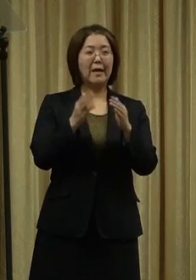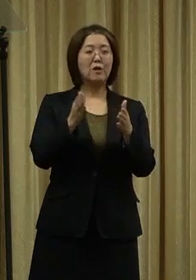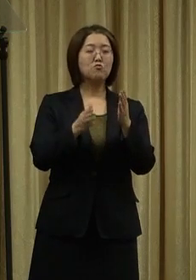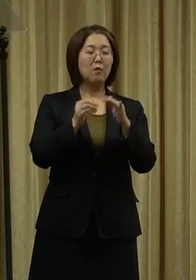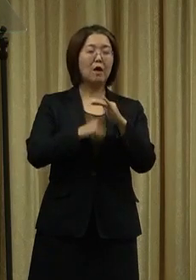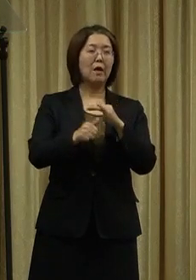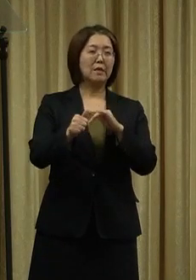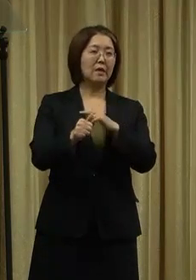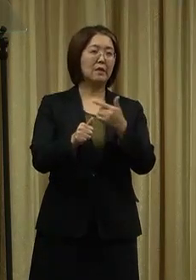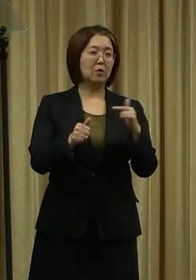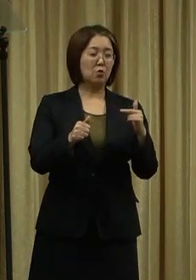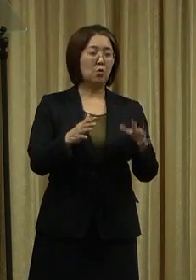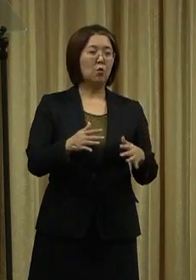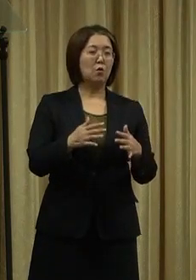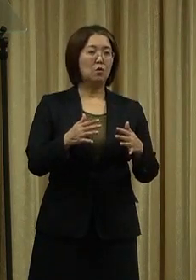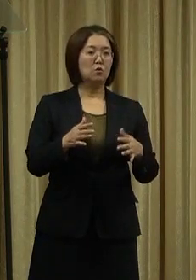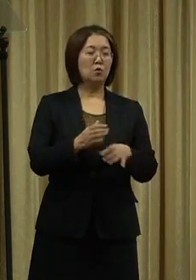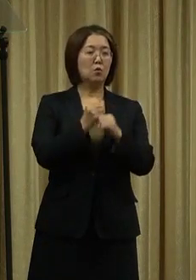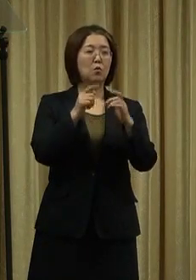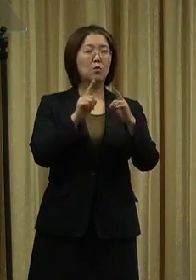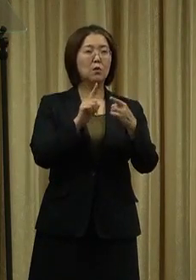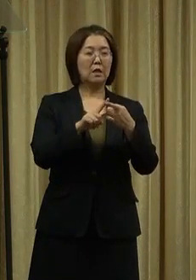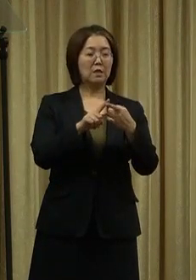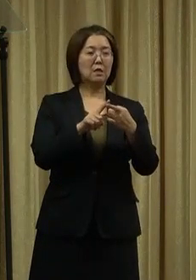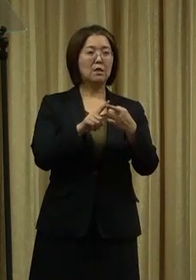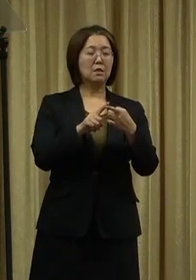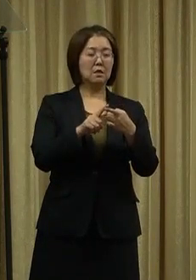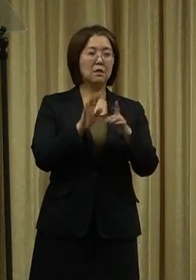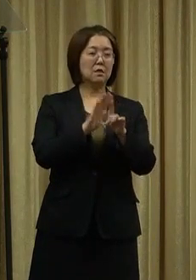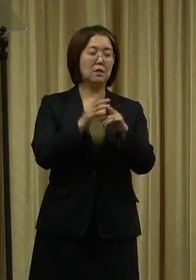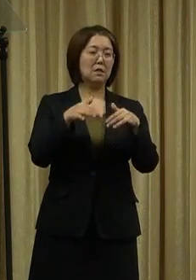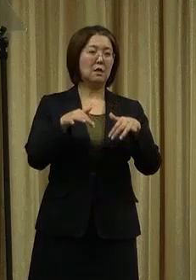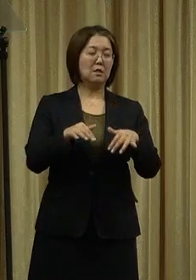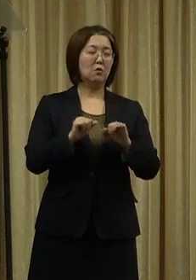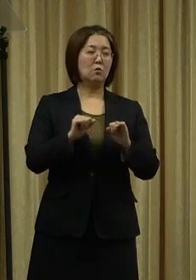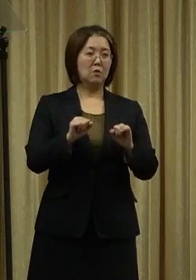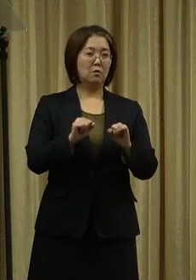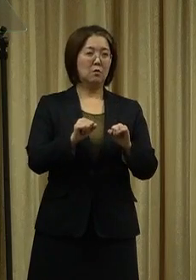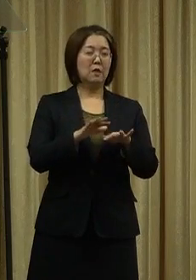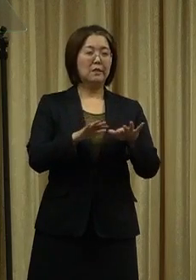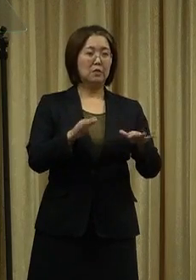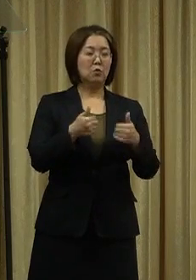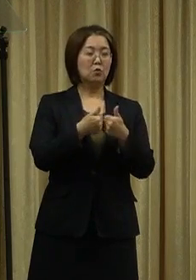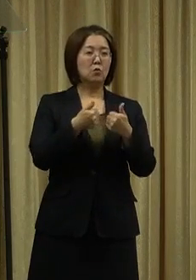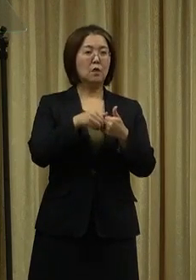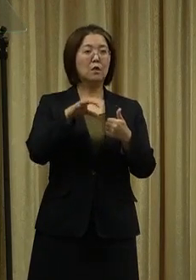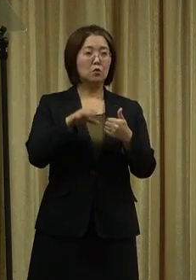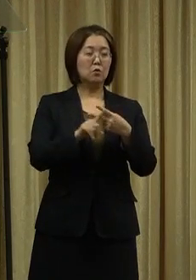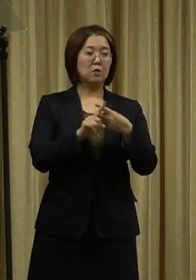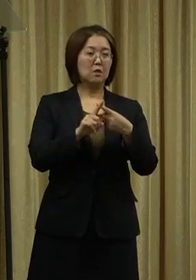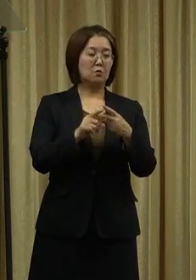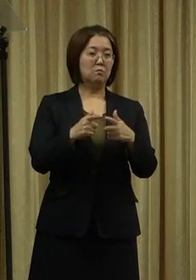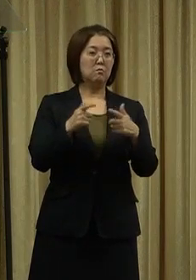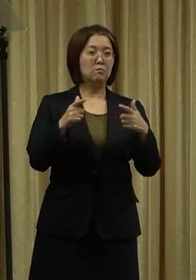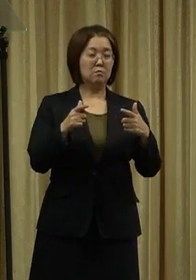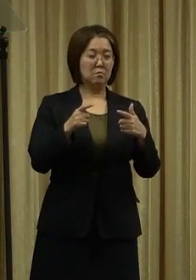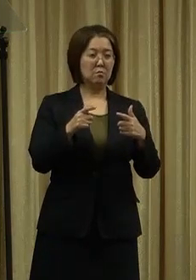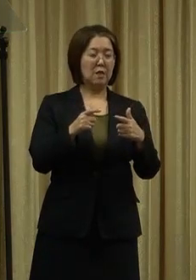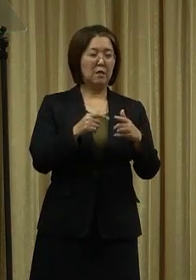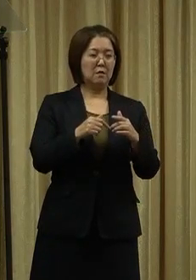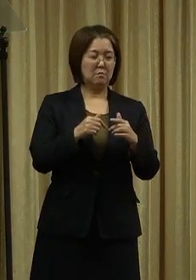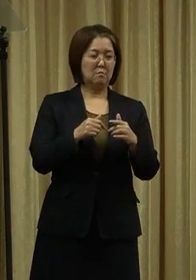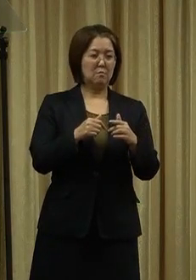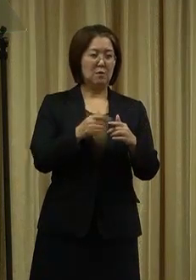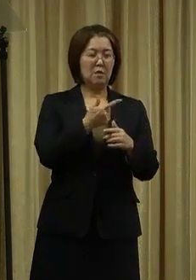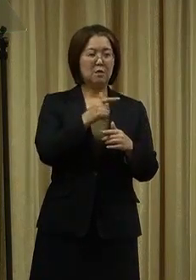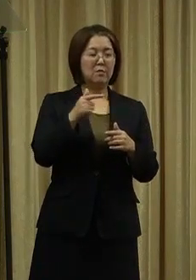合的な支援体制を構築します。さらに富山児童相談所の相談機能に加え非行や教育などさ